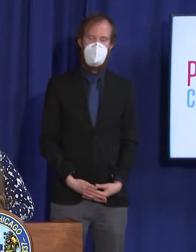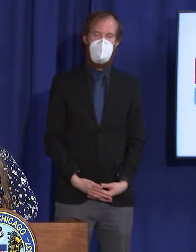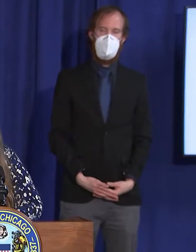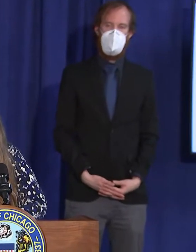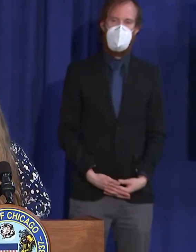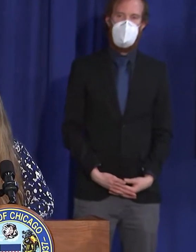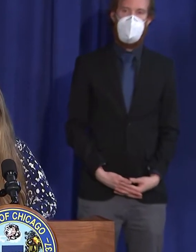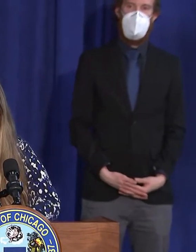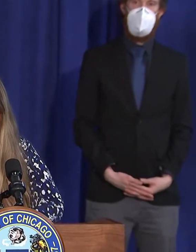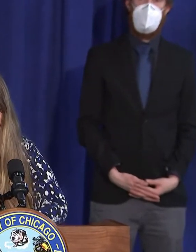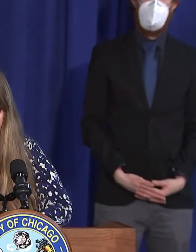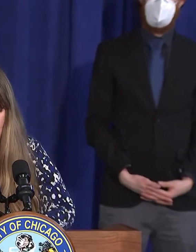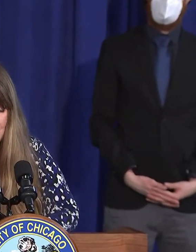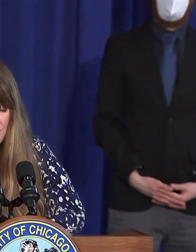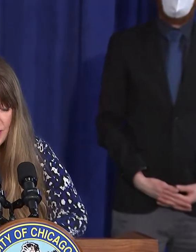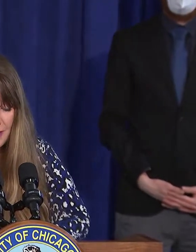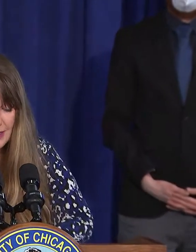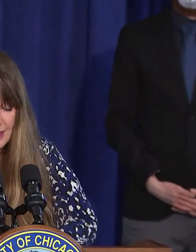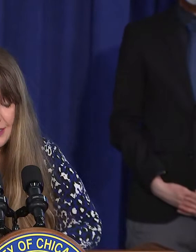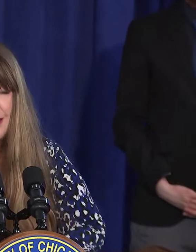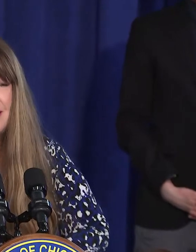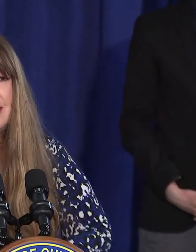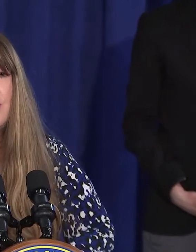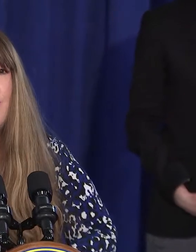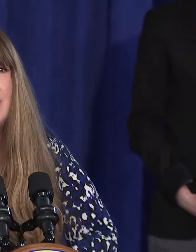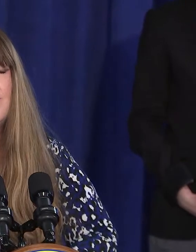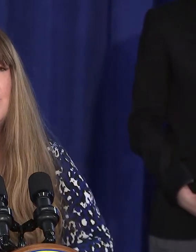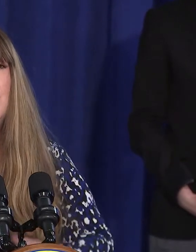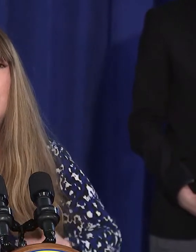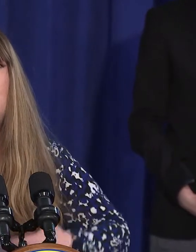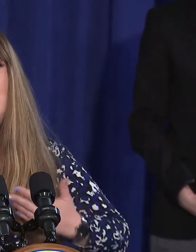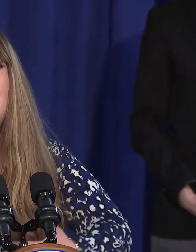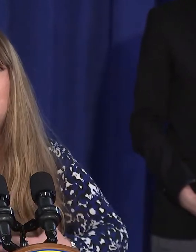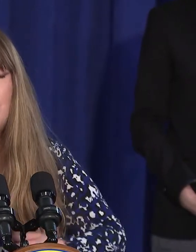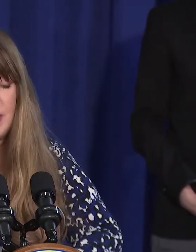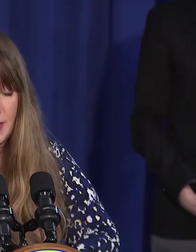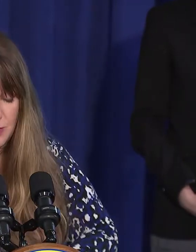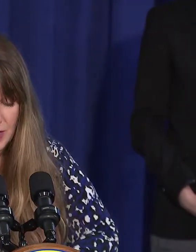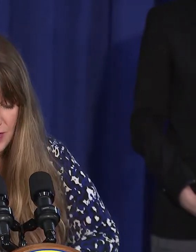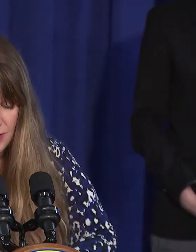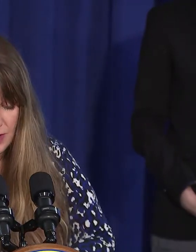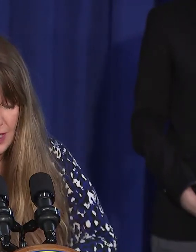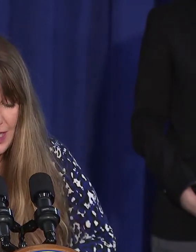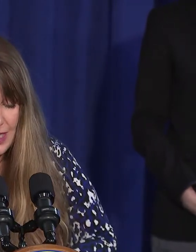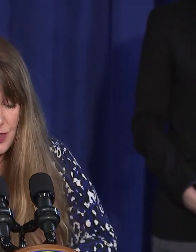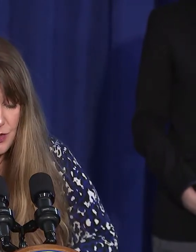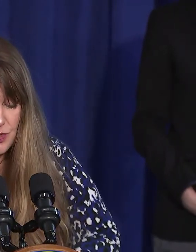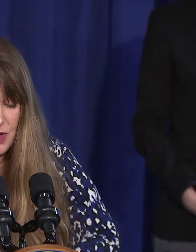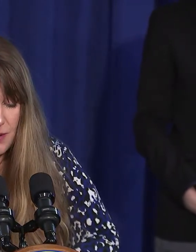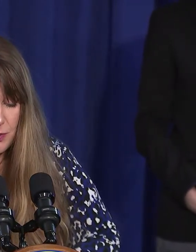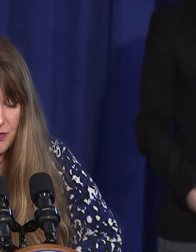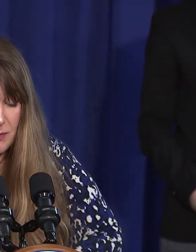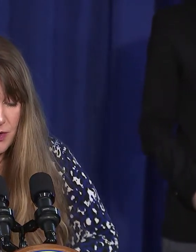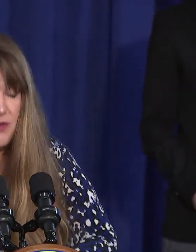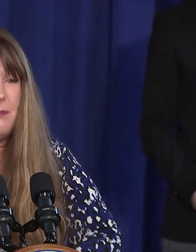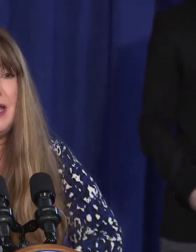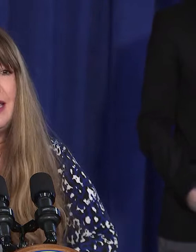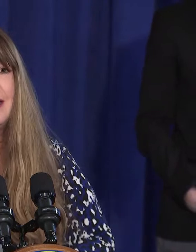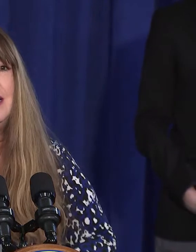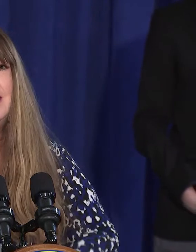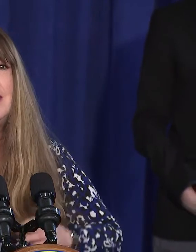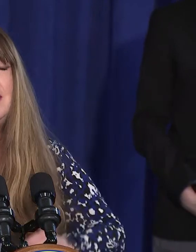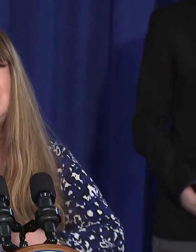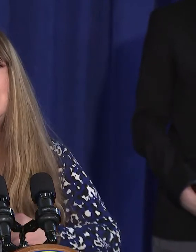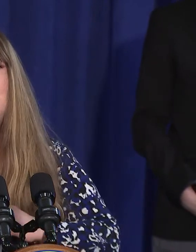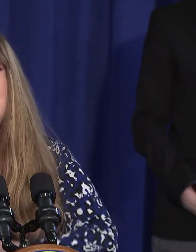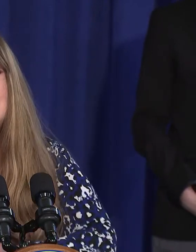desproporcionalmente afectados en población de más de 65 años por la pobre vacunación. Esto nos lleva, por favor,